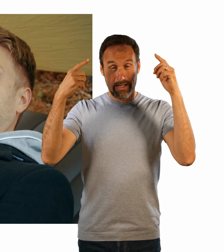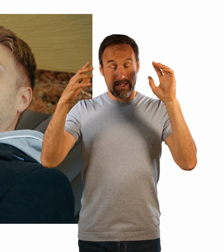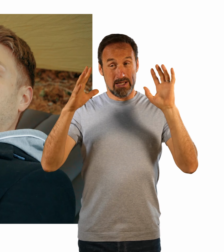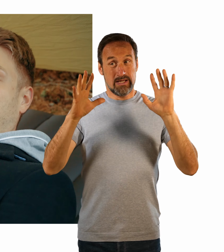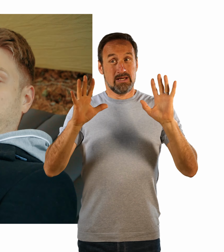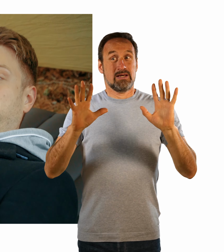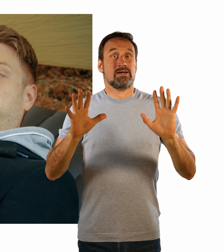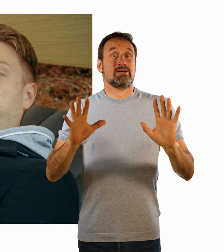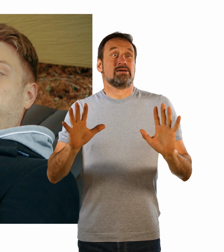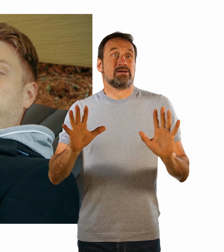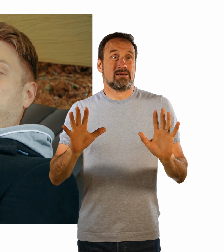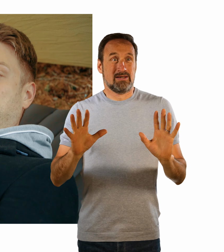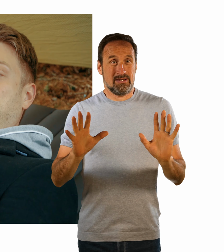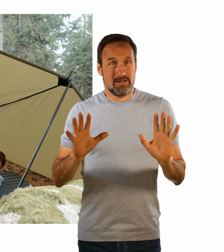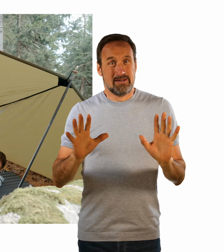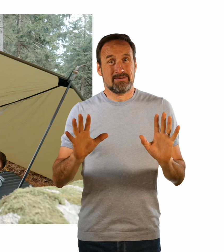Das lasse ich jetzt erstmal so stehen.